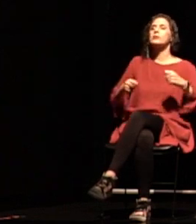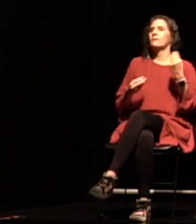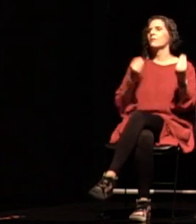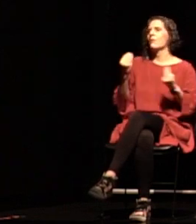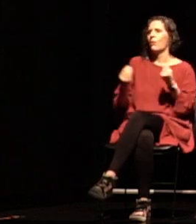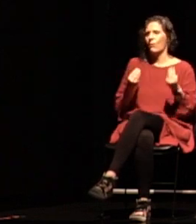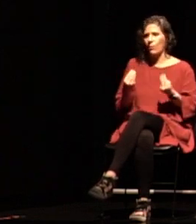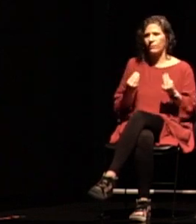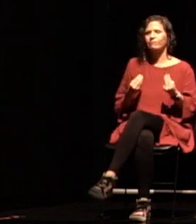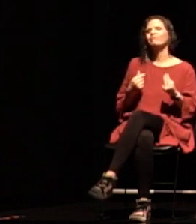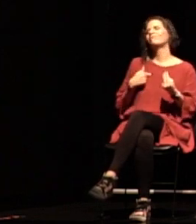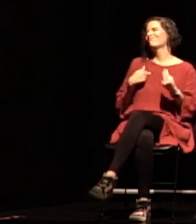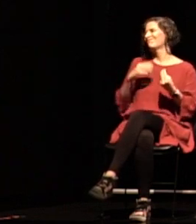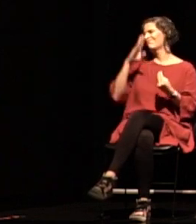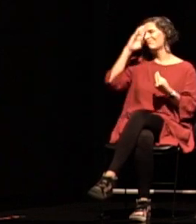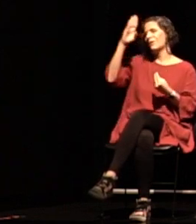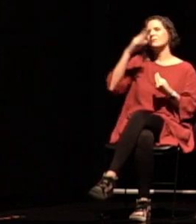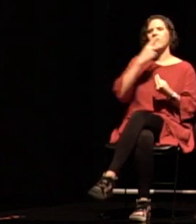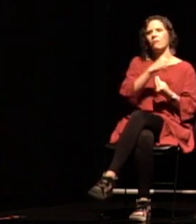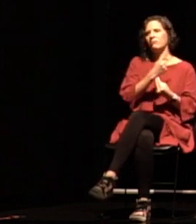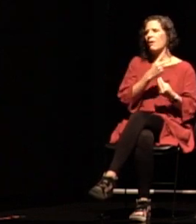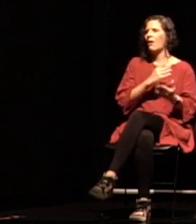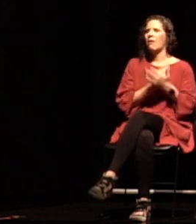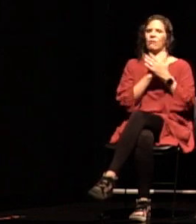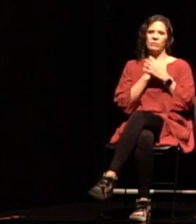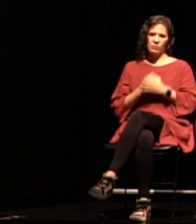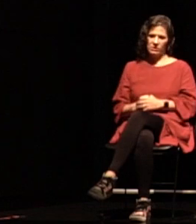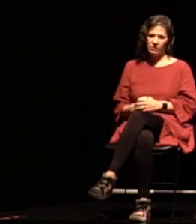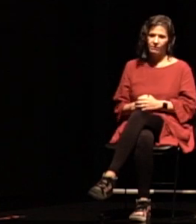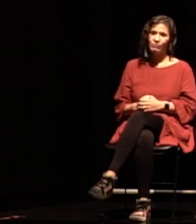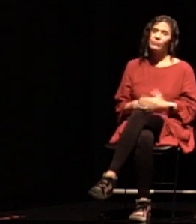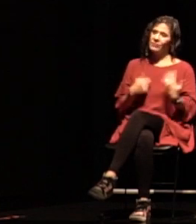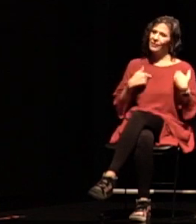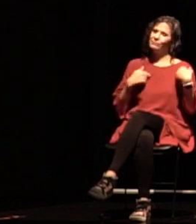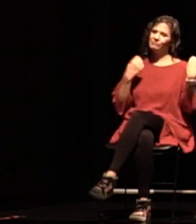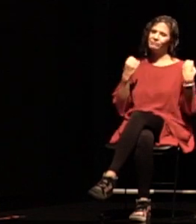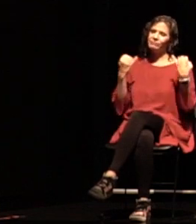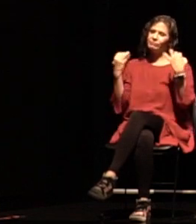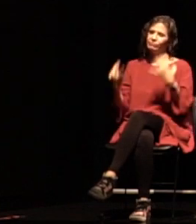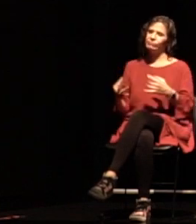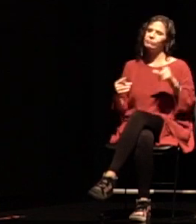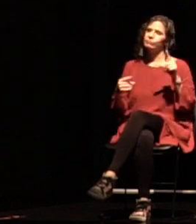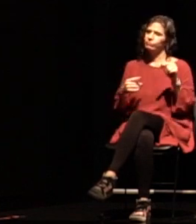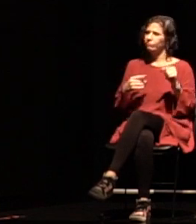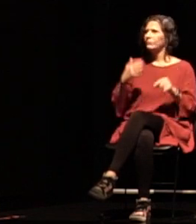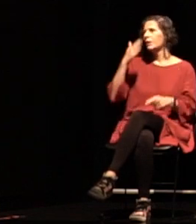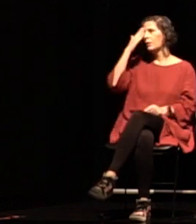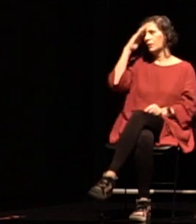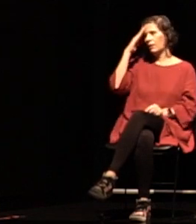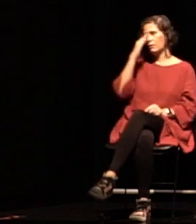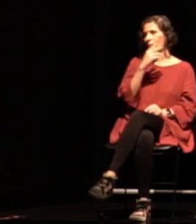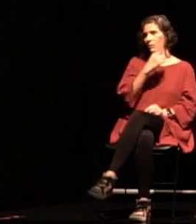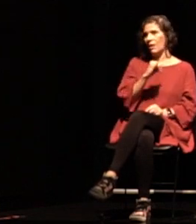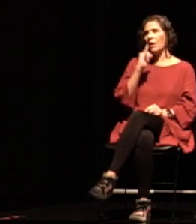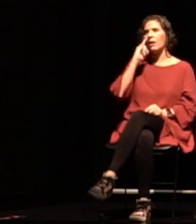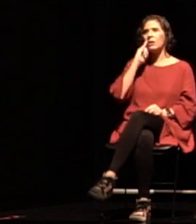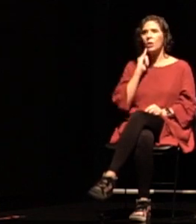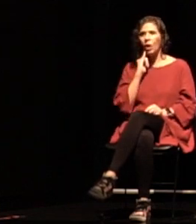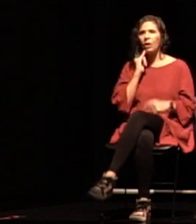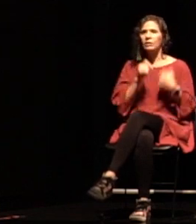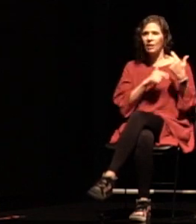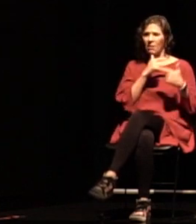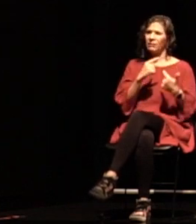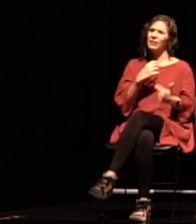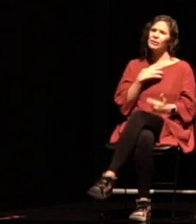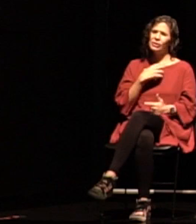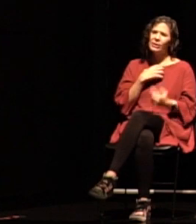das contribuições mais notáveis. Tudo isso para dizer... Né, eu entendo que o trabalho da Iole tem essa